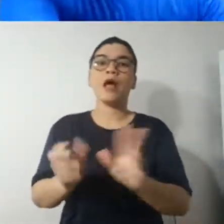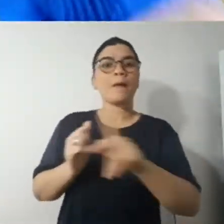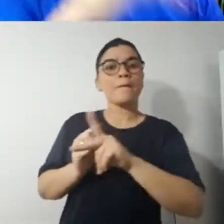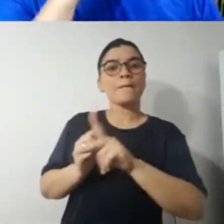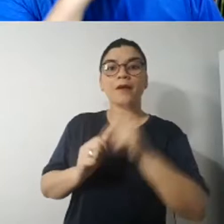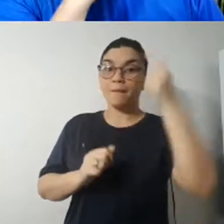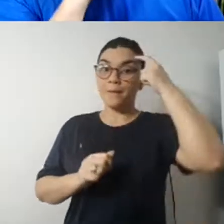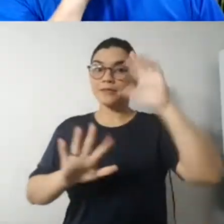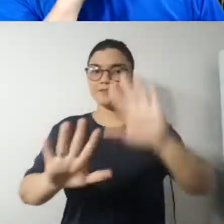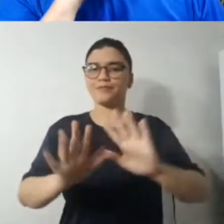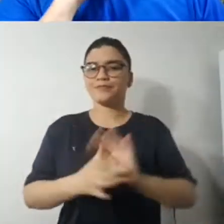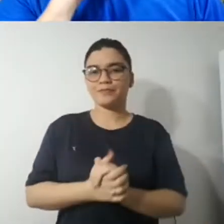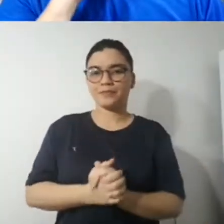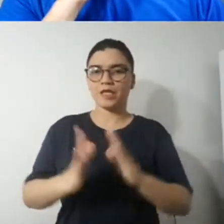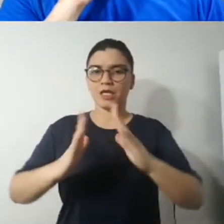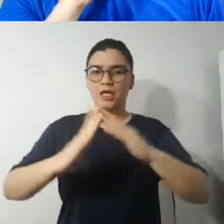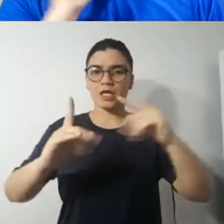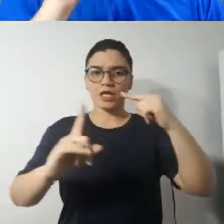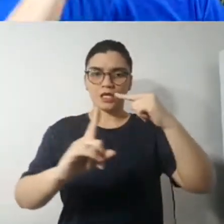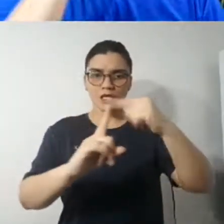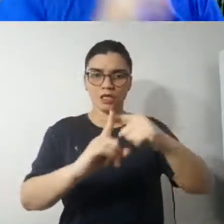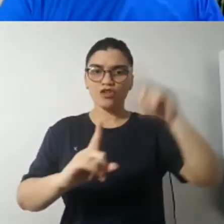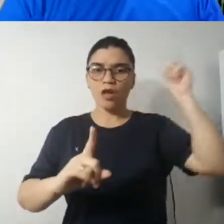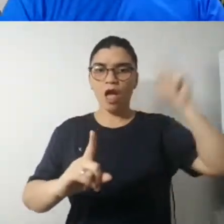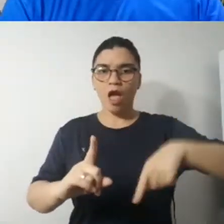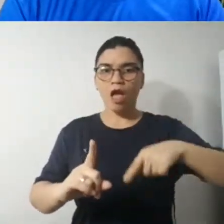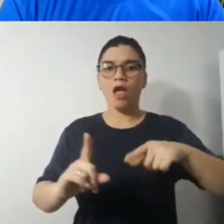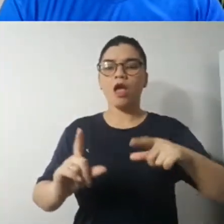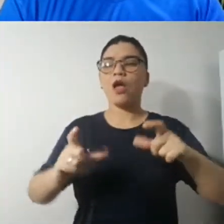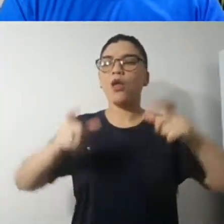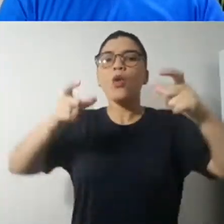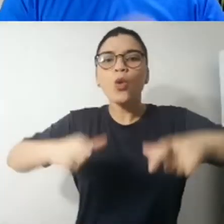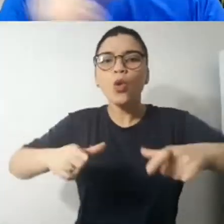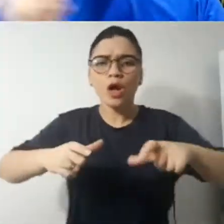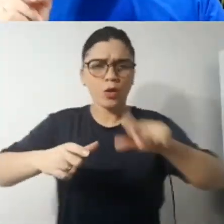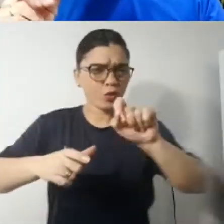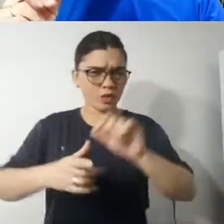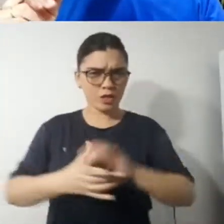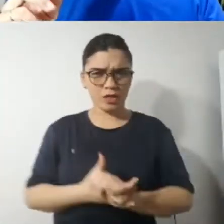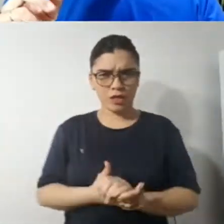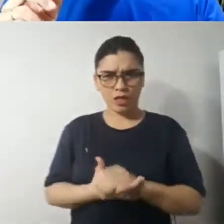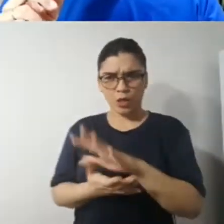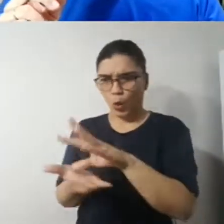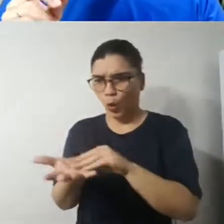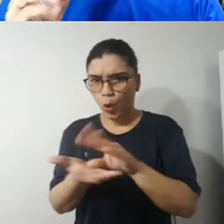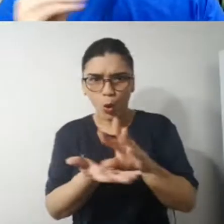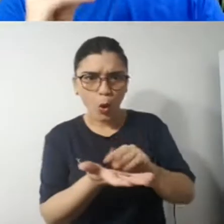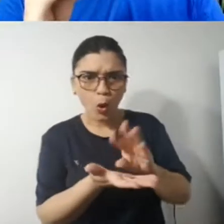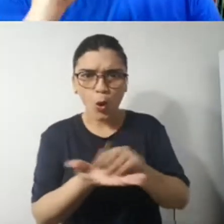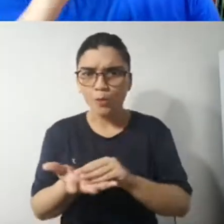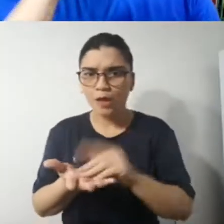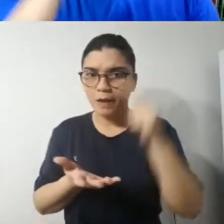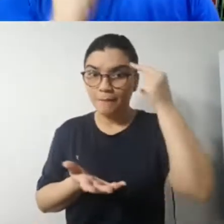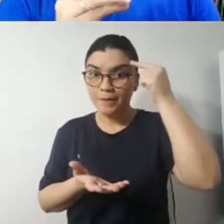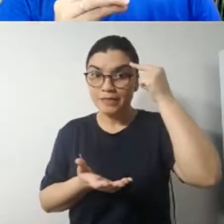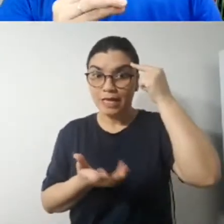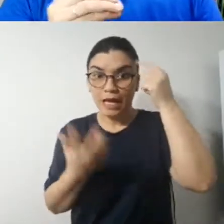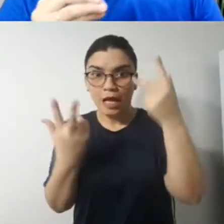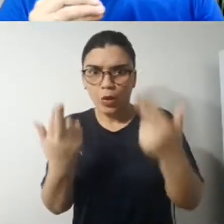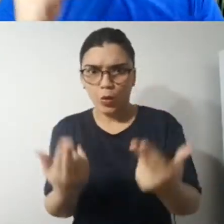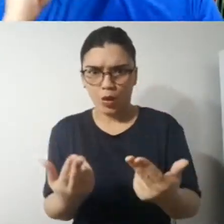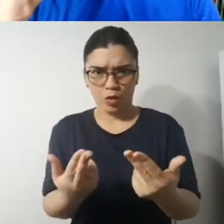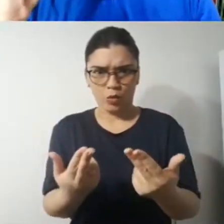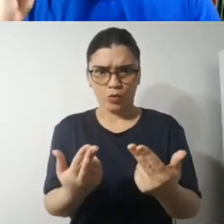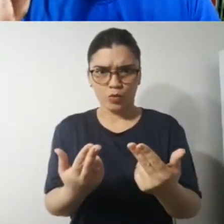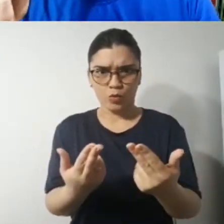será um local de cópias, né, de clones, de pessoas exatamente iguais. Não, não é